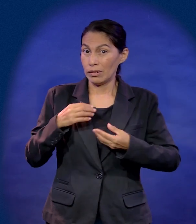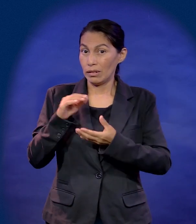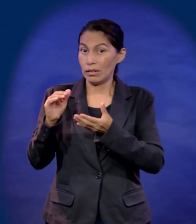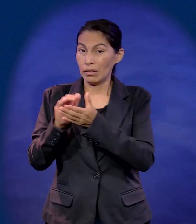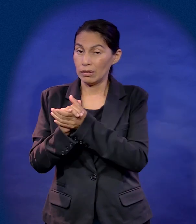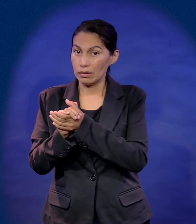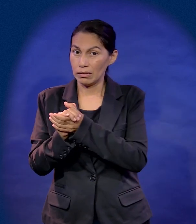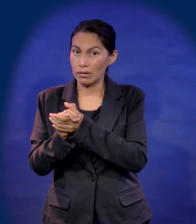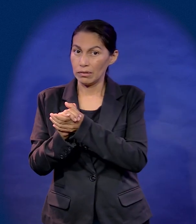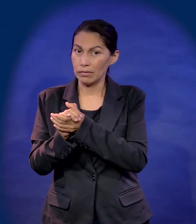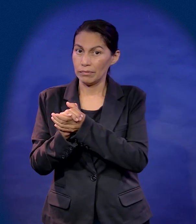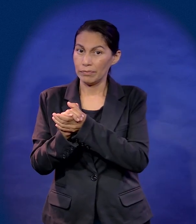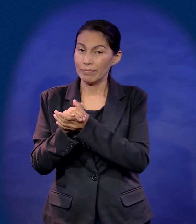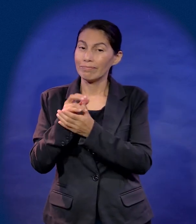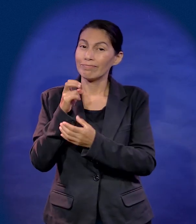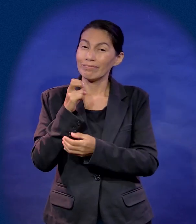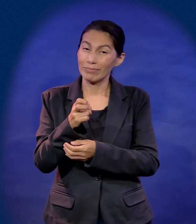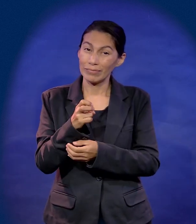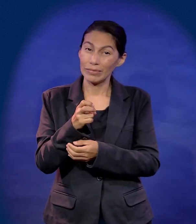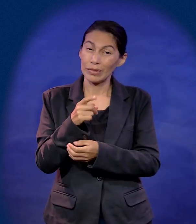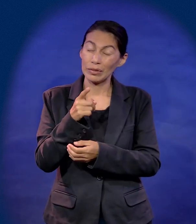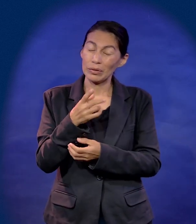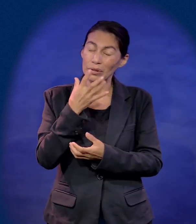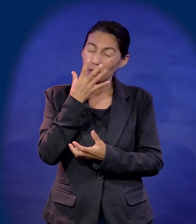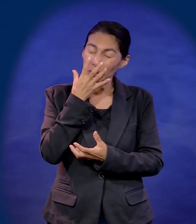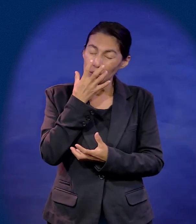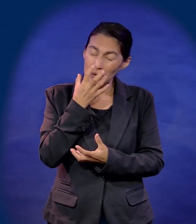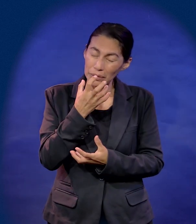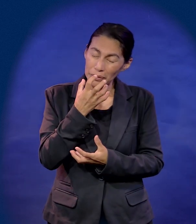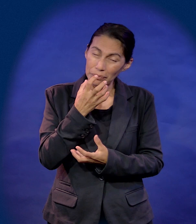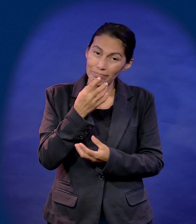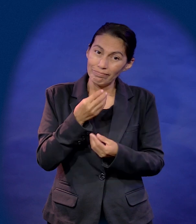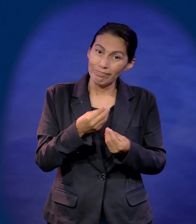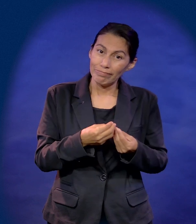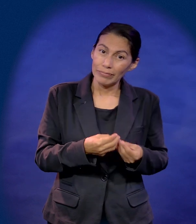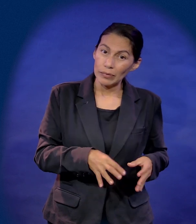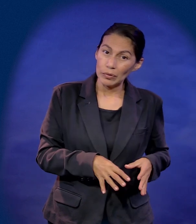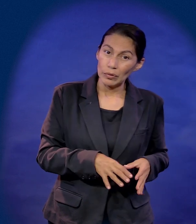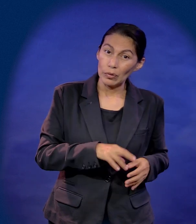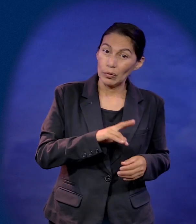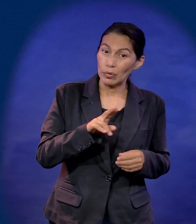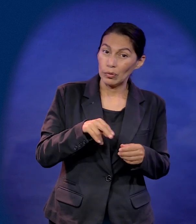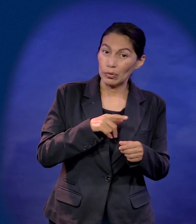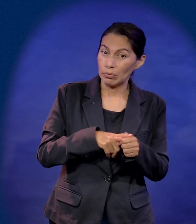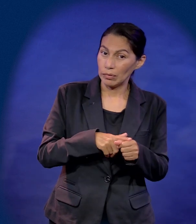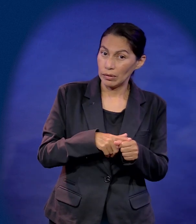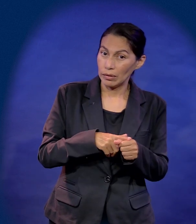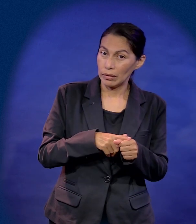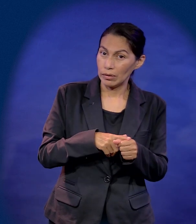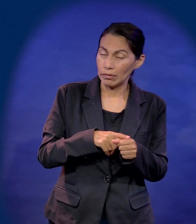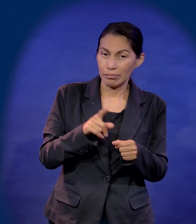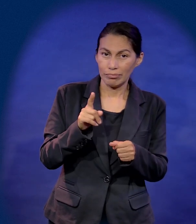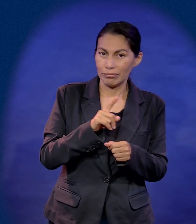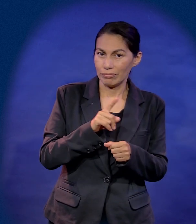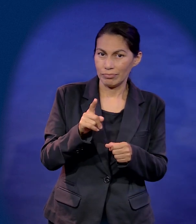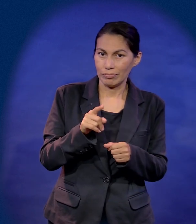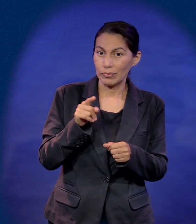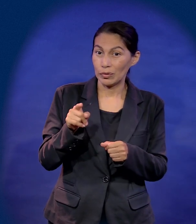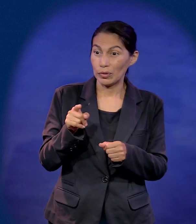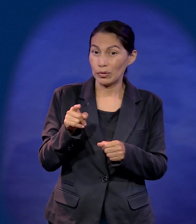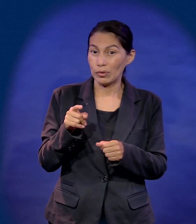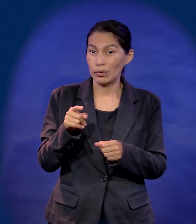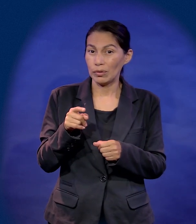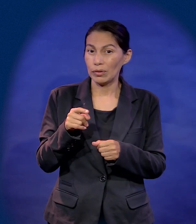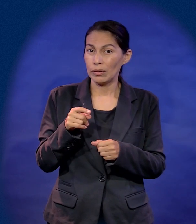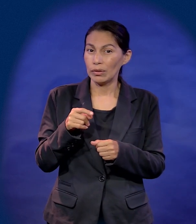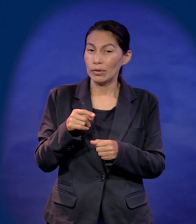y tú no viviste como novio, tú viviste como casado. Y entonces tu pena, tu duelo de pérdida no es